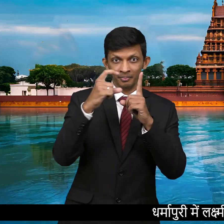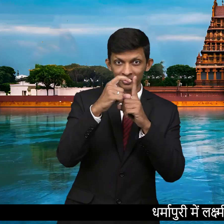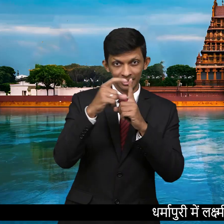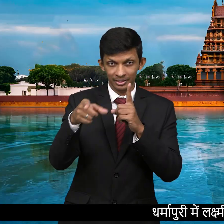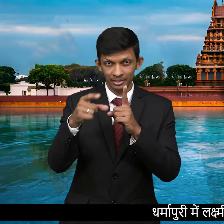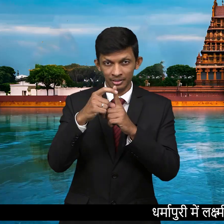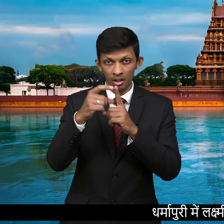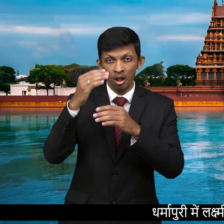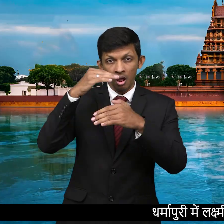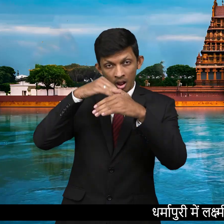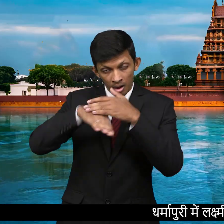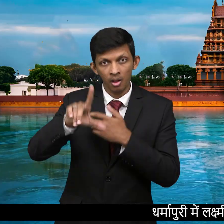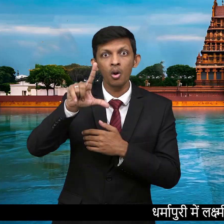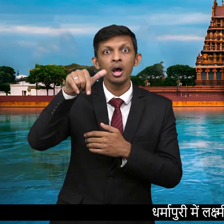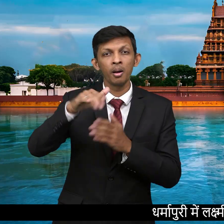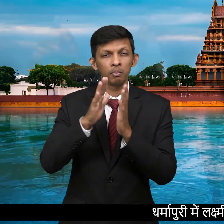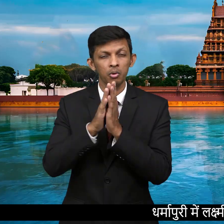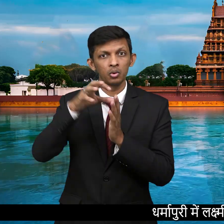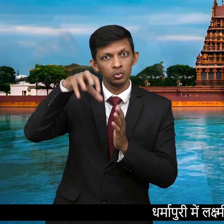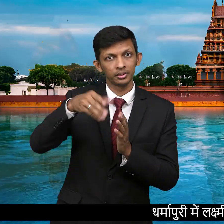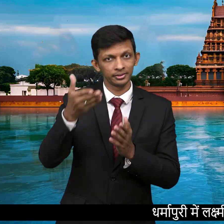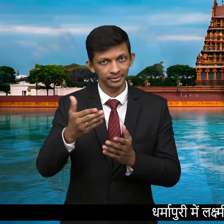धर्मापुरी में लक्ष्मी नरसिम्हा स्वामी मंदिर।